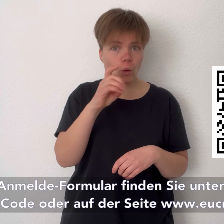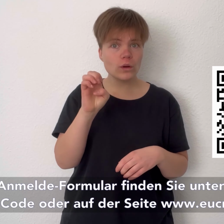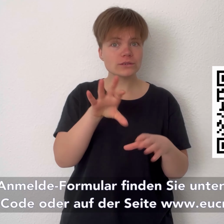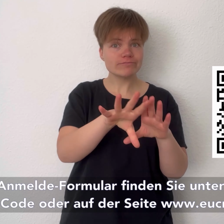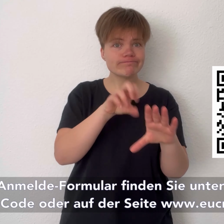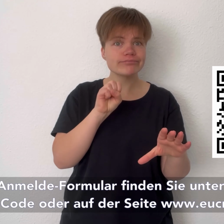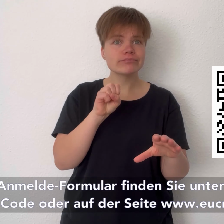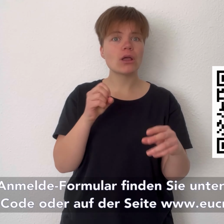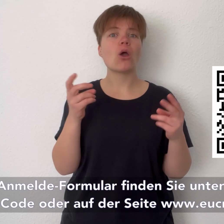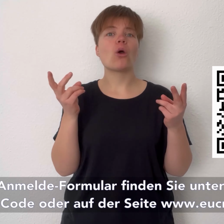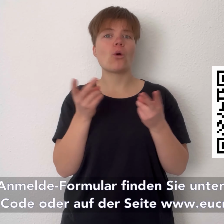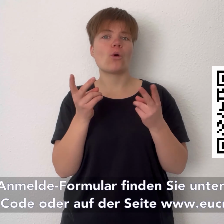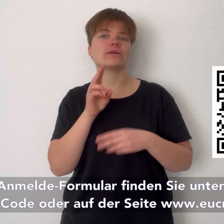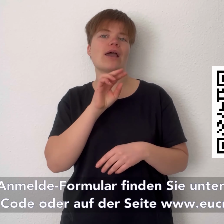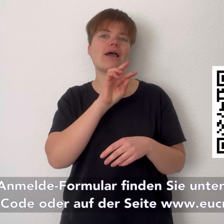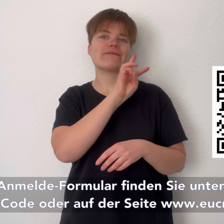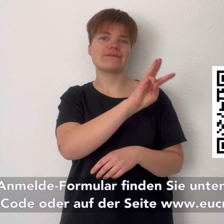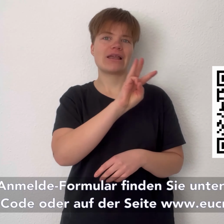.eucrea.de.